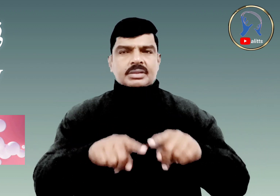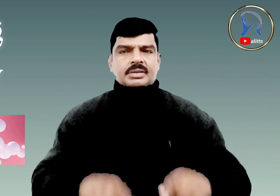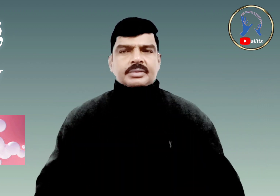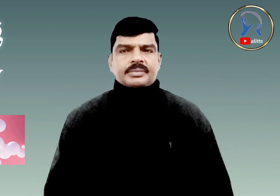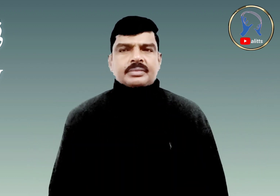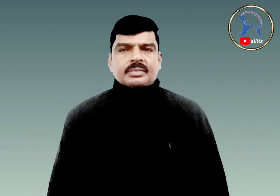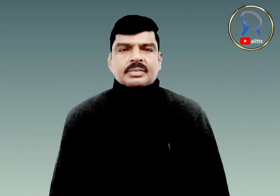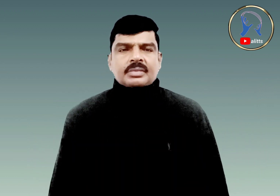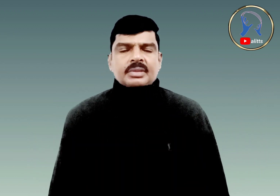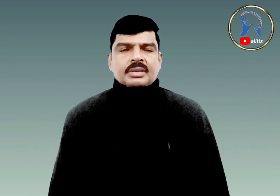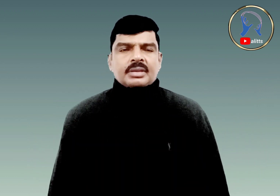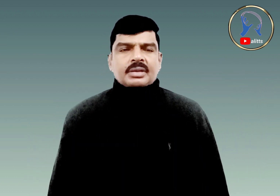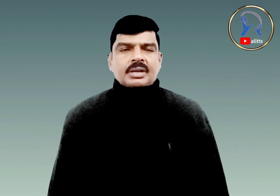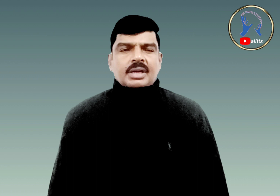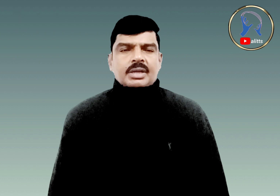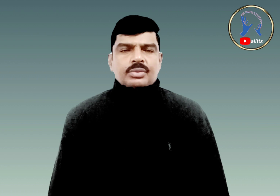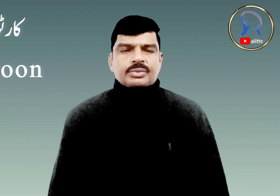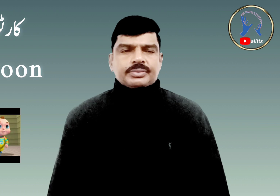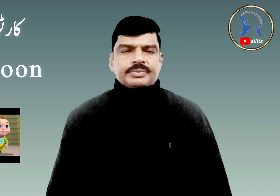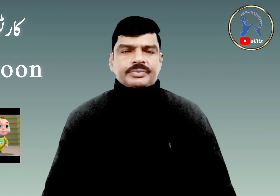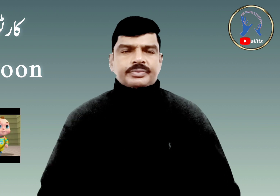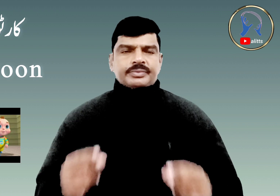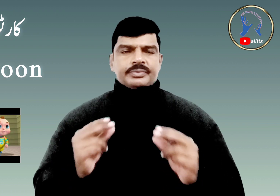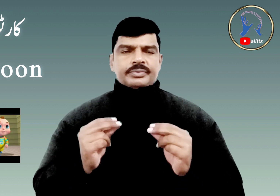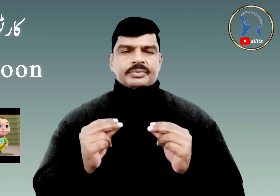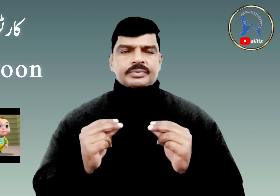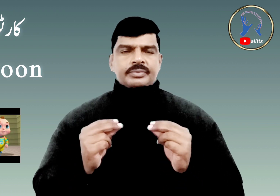स्क्रीन। कार्टून,